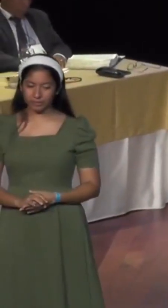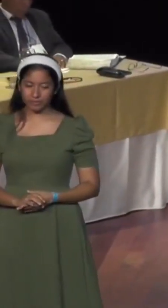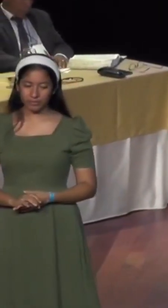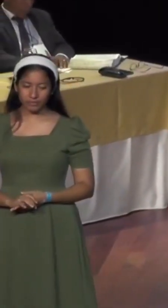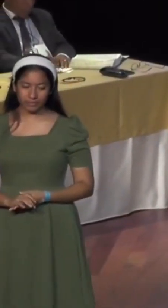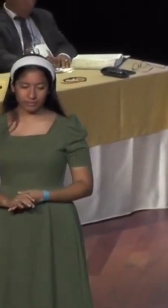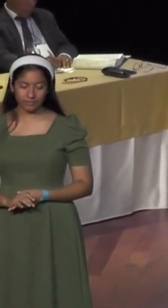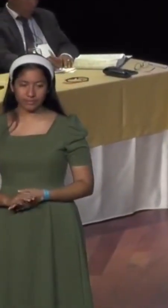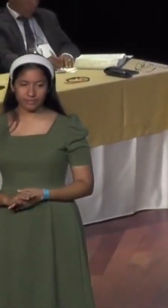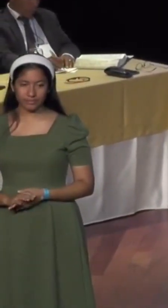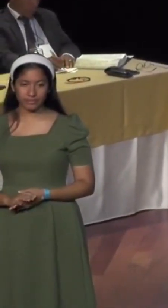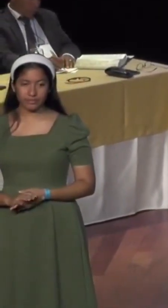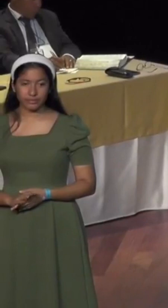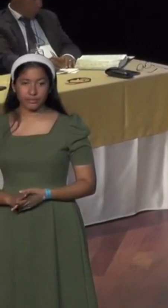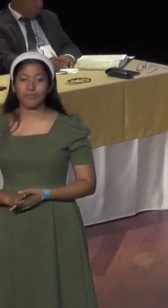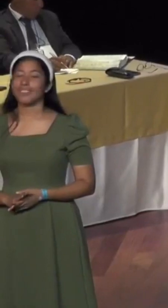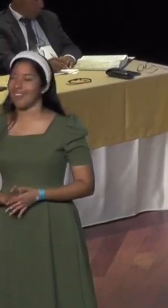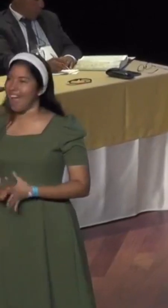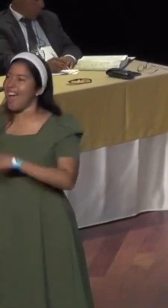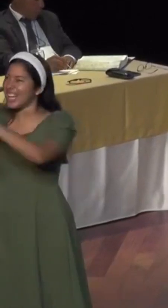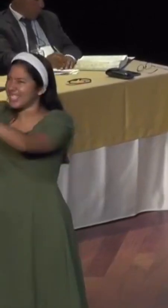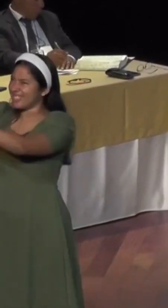Se sostuvo como viendo al invisible.